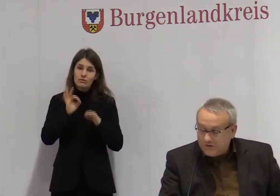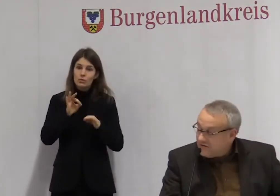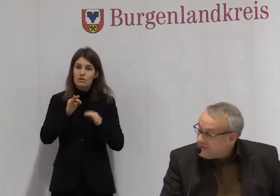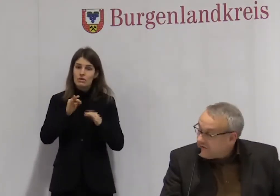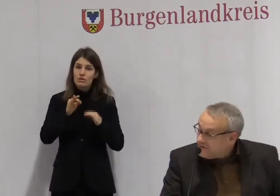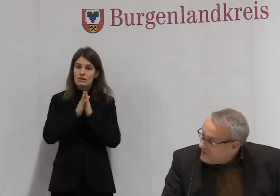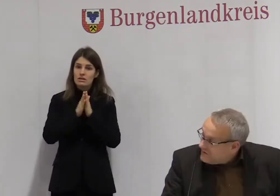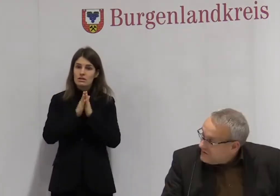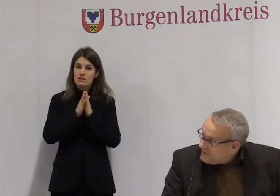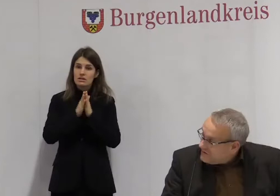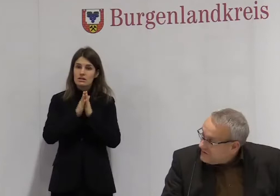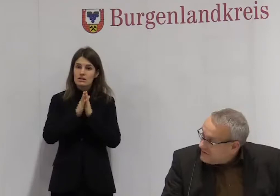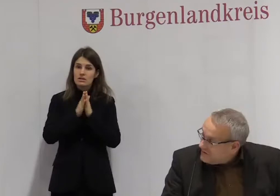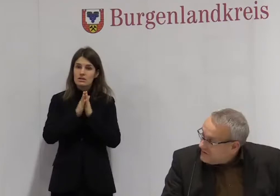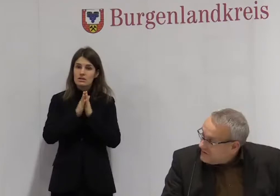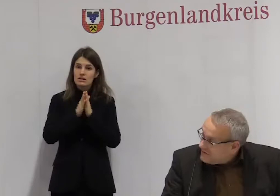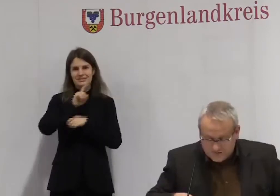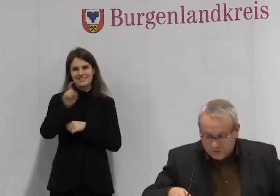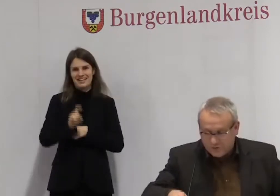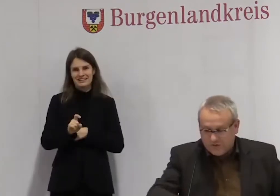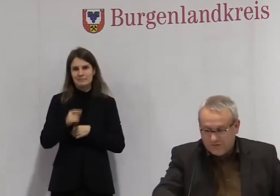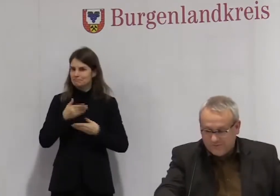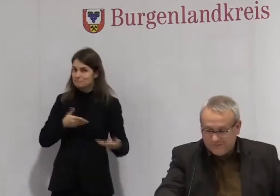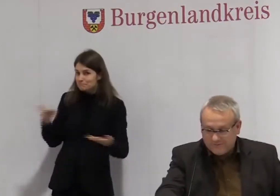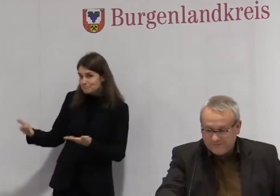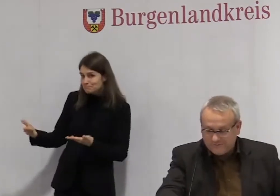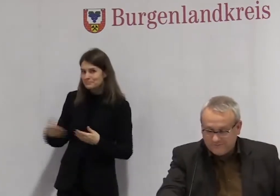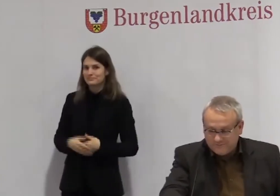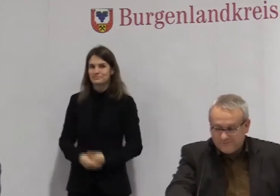beschreiben. Und deshalb würde ich Ihnen gerne, Frau Sobotka-Wernke, jetzt das Wort übergeben.